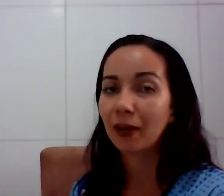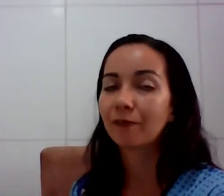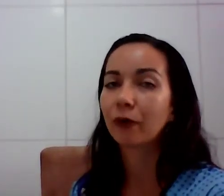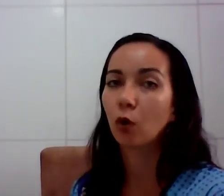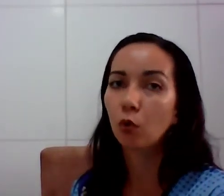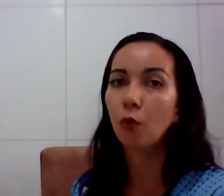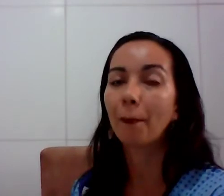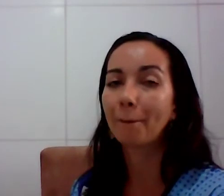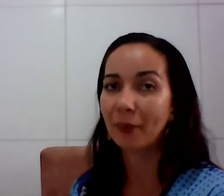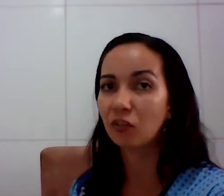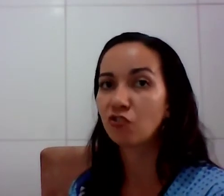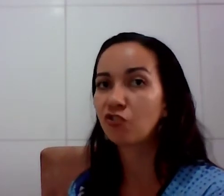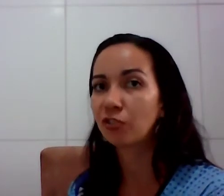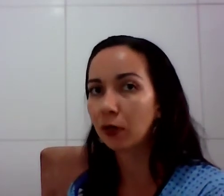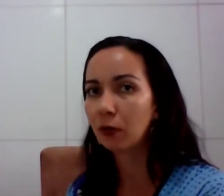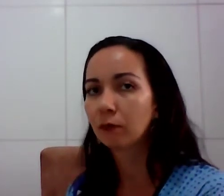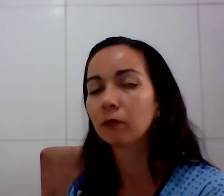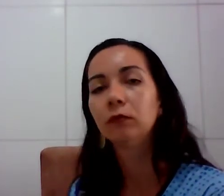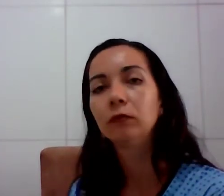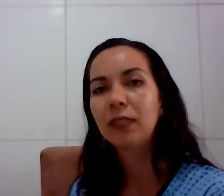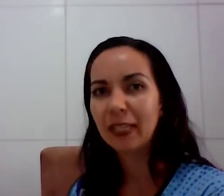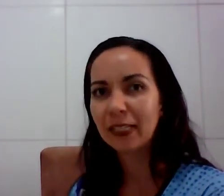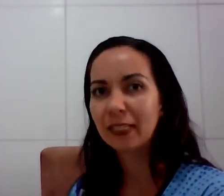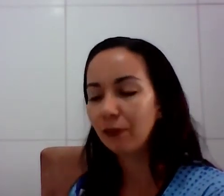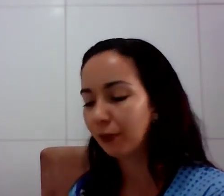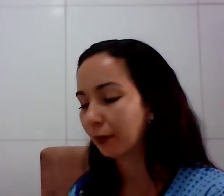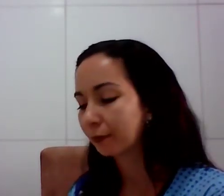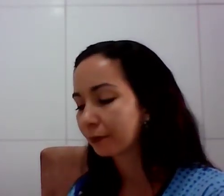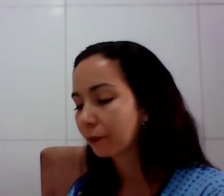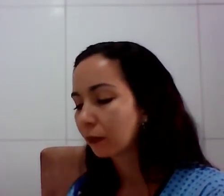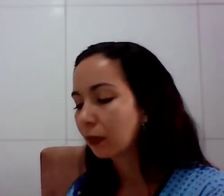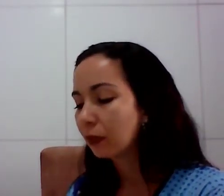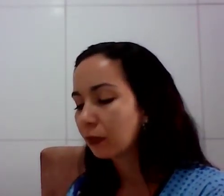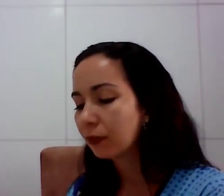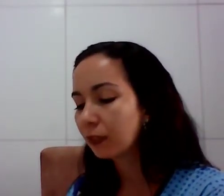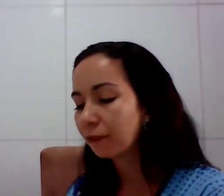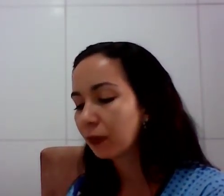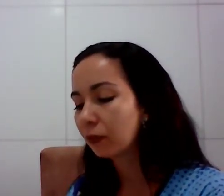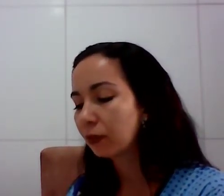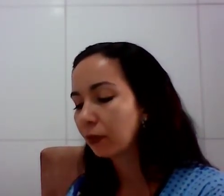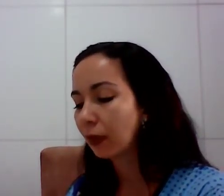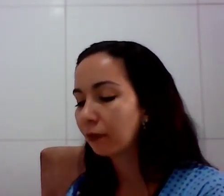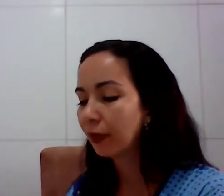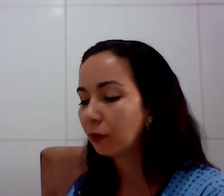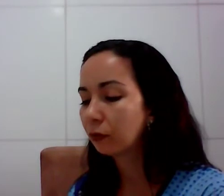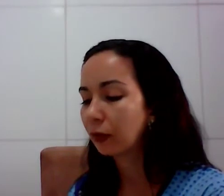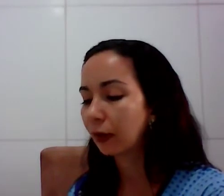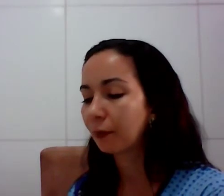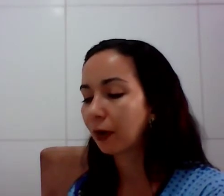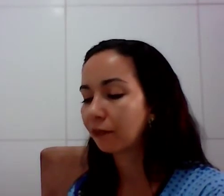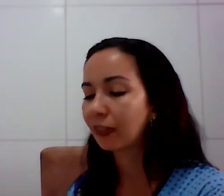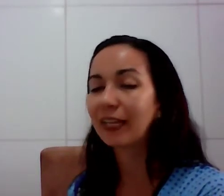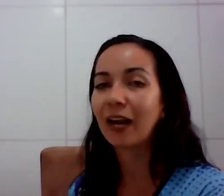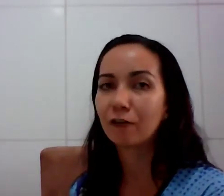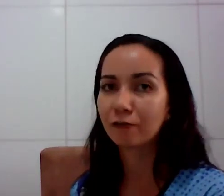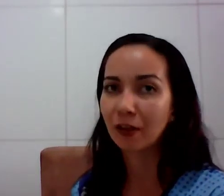palavra rupestre? O que será que significa? Se você for a um dicionário, vai encontrar a palavra